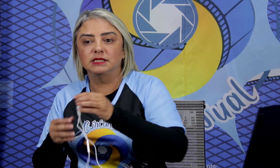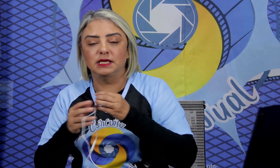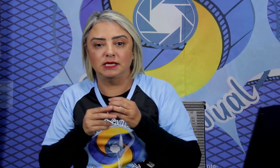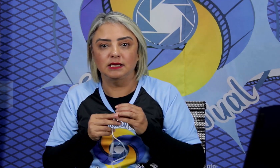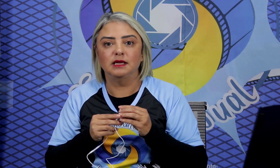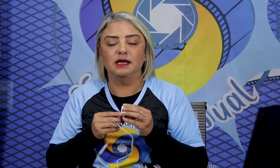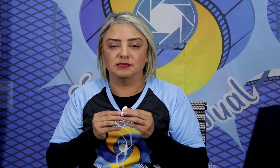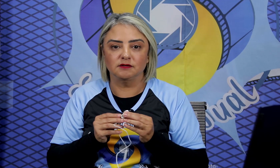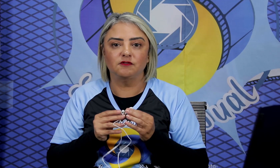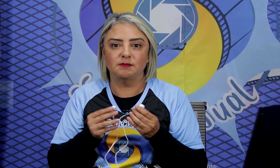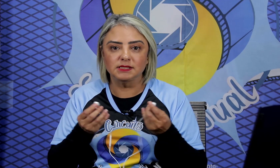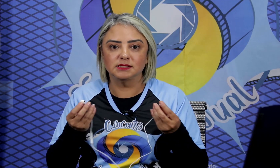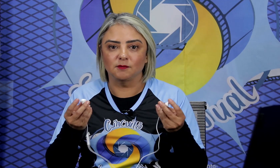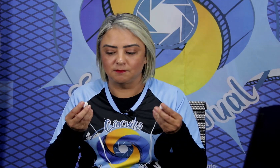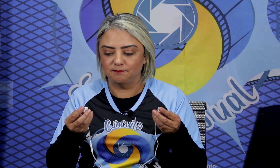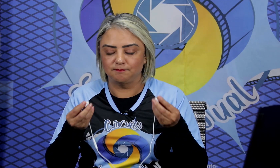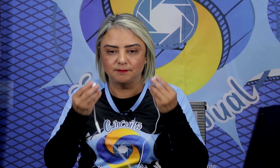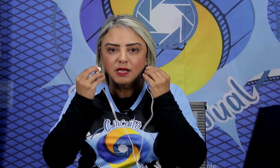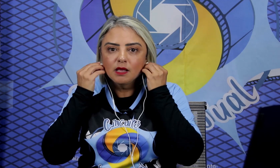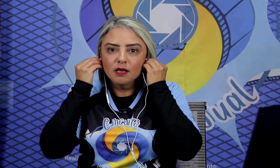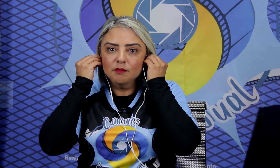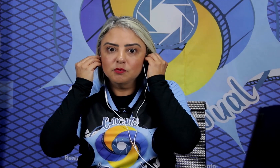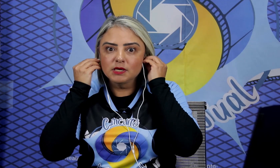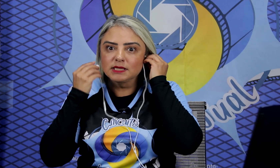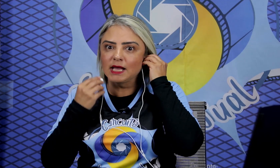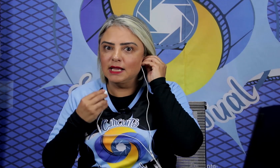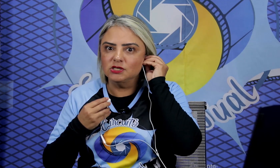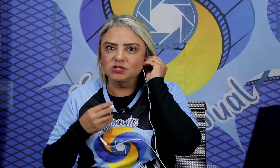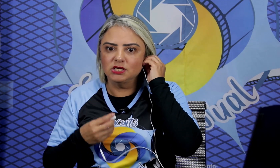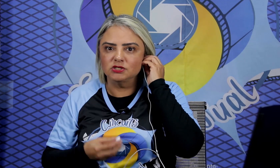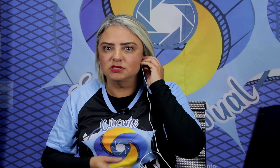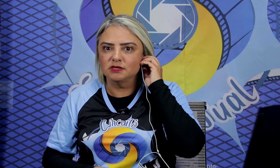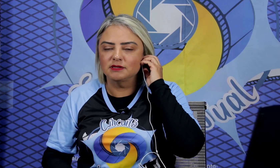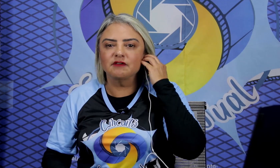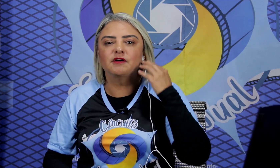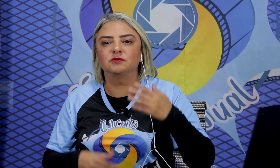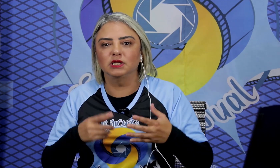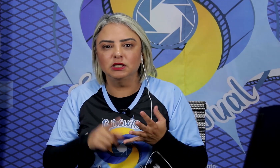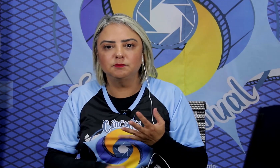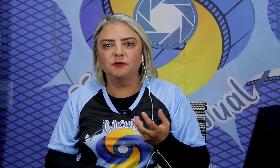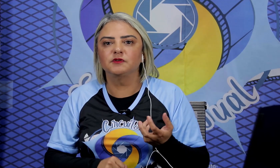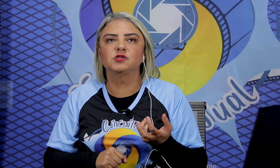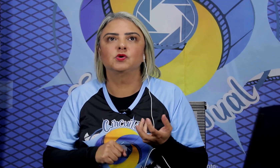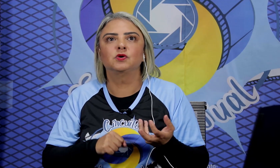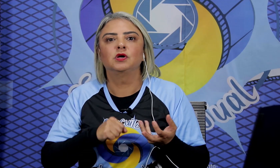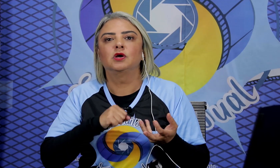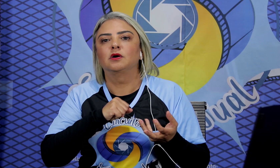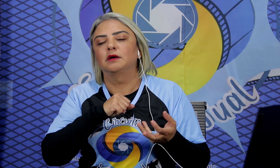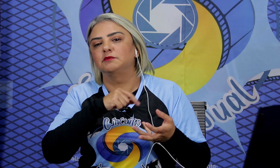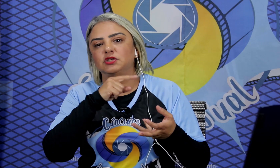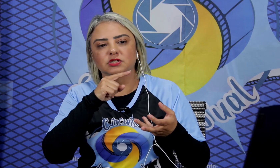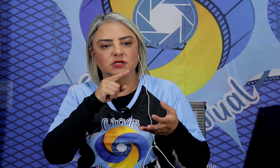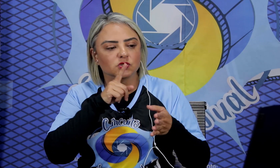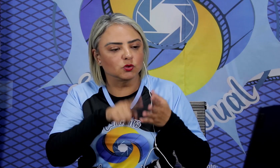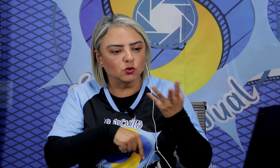ter esta formação. Porque tá aí, gente. Tá faltando professor,